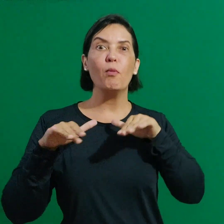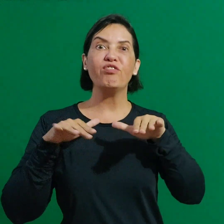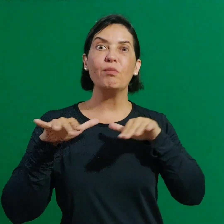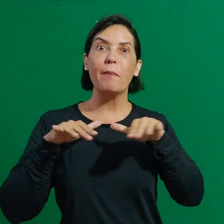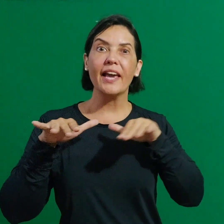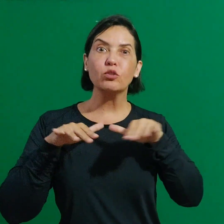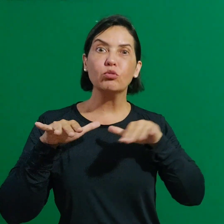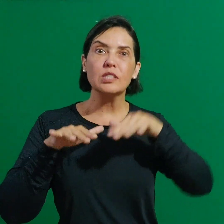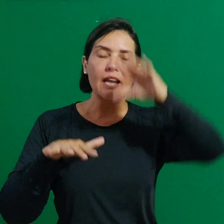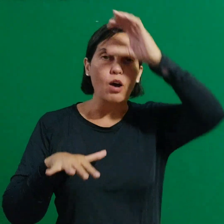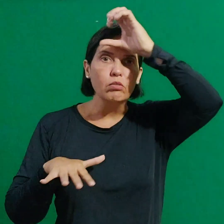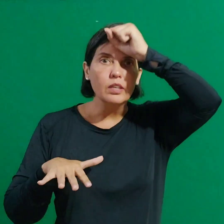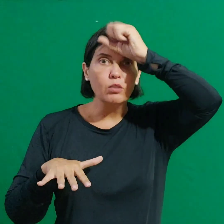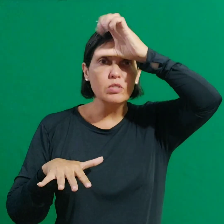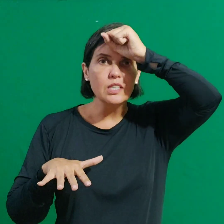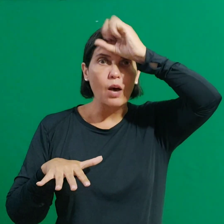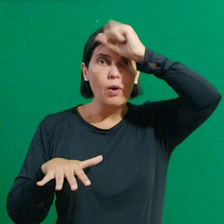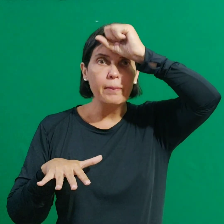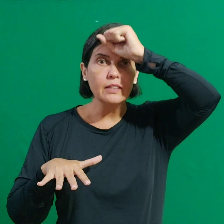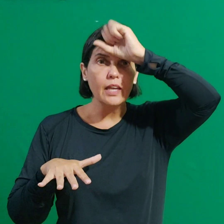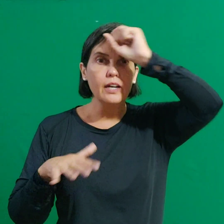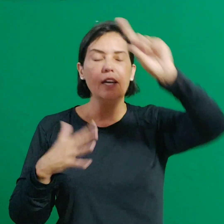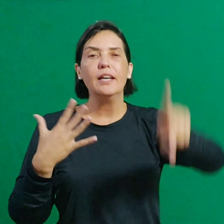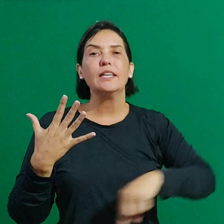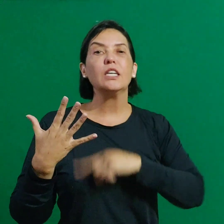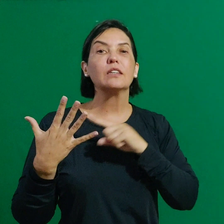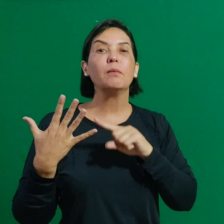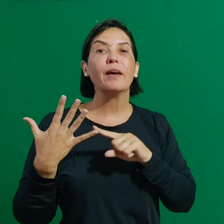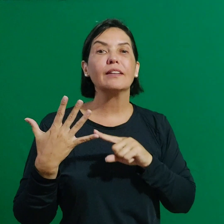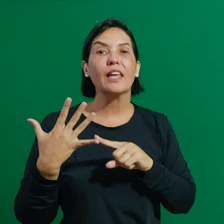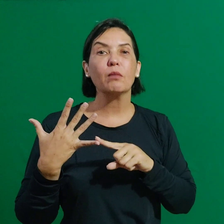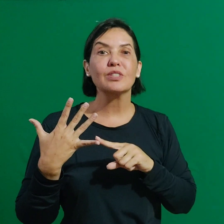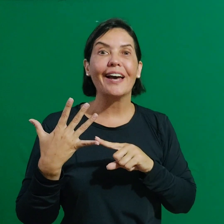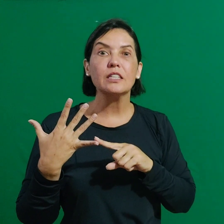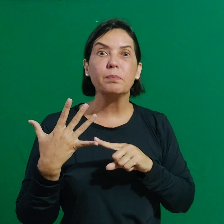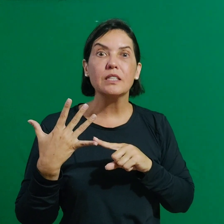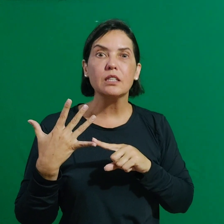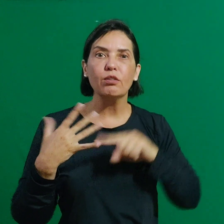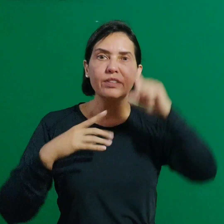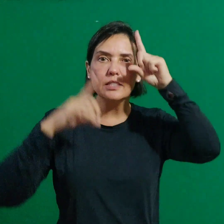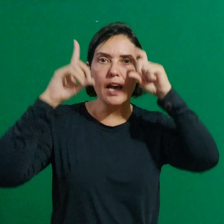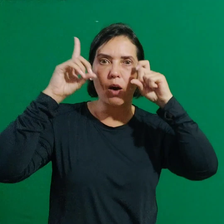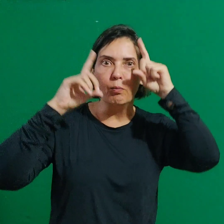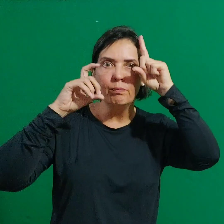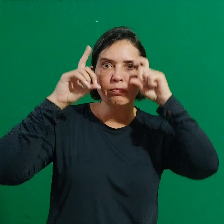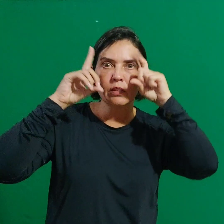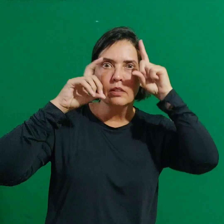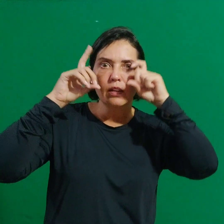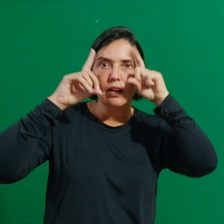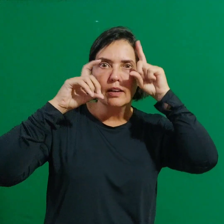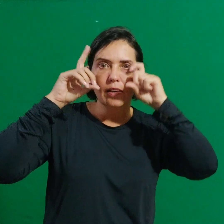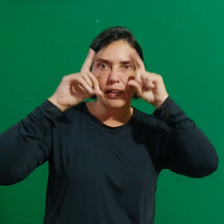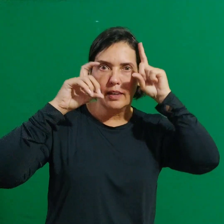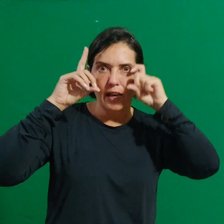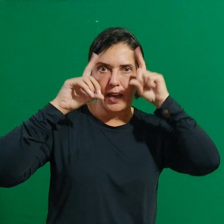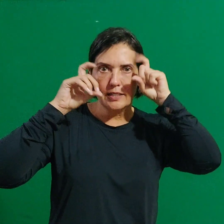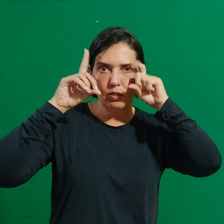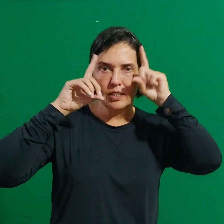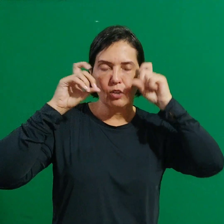movimento do sinal, que é do sinal aprender, e também temos a expressão facial. facial, que esse é o sinal de